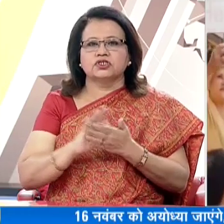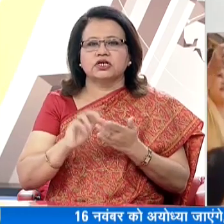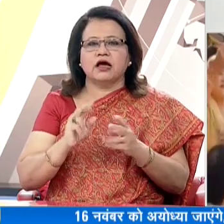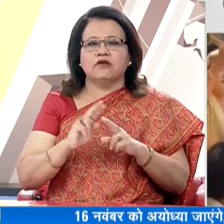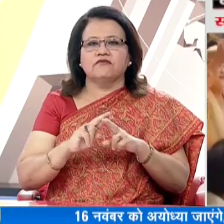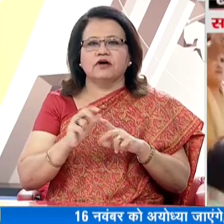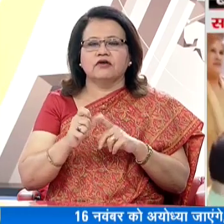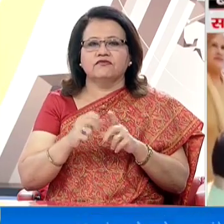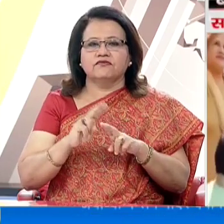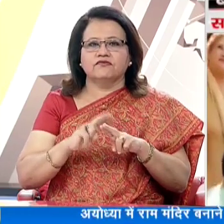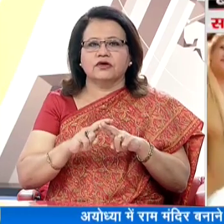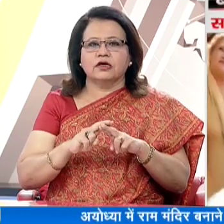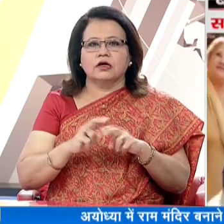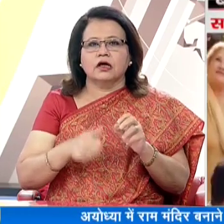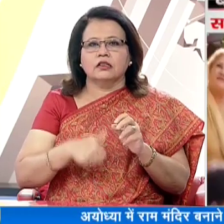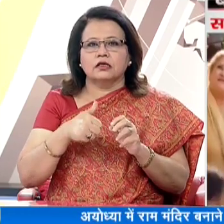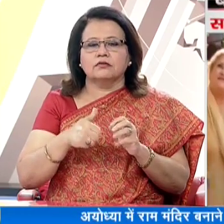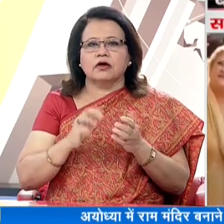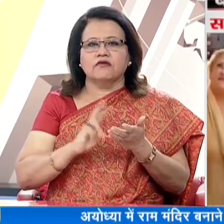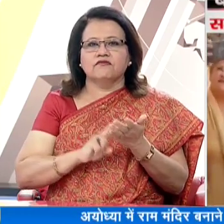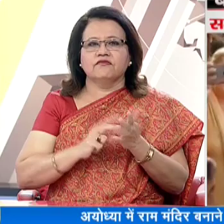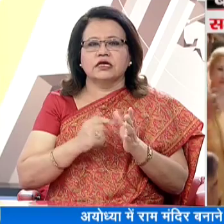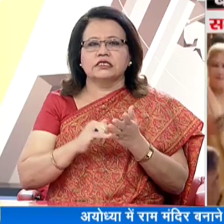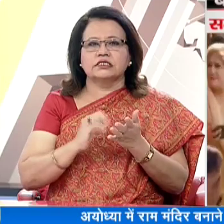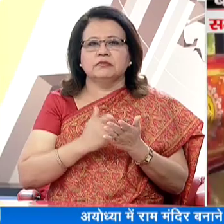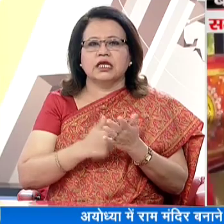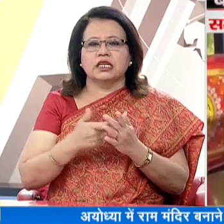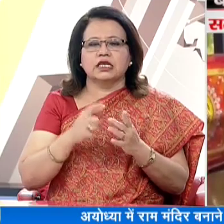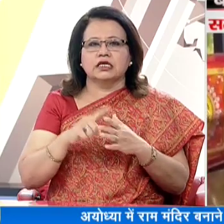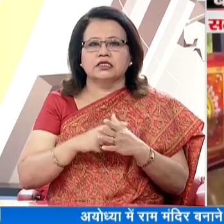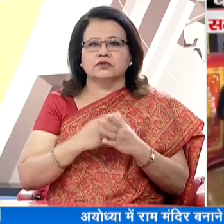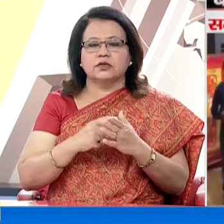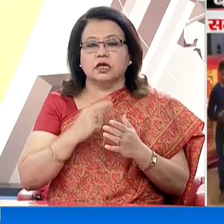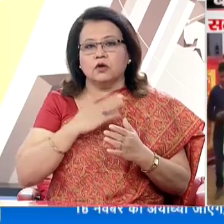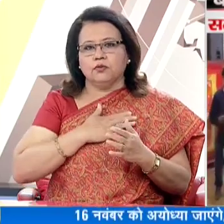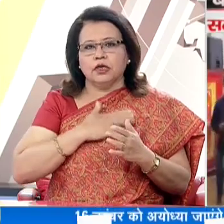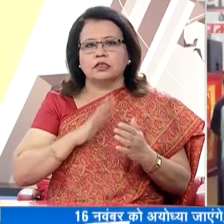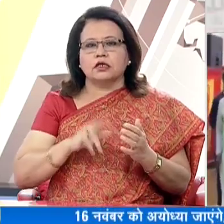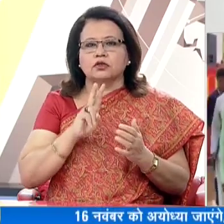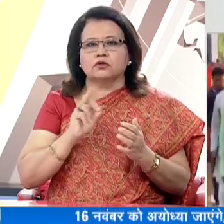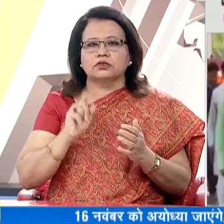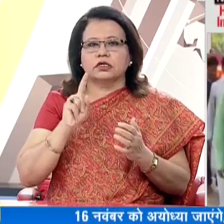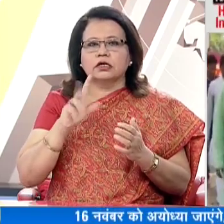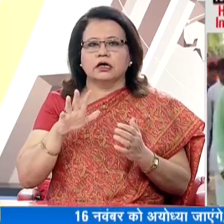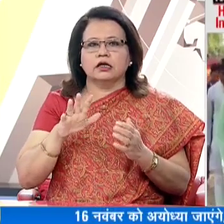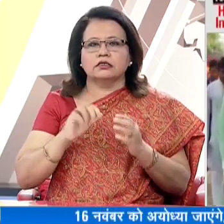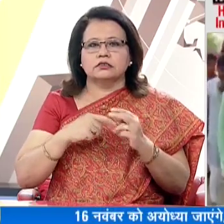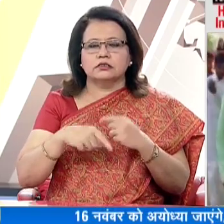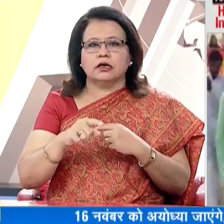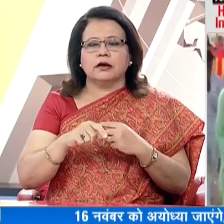शिया वक्फ बोर्ड के अध्यक्ष वसीम रिजवी ने कहा था कि उम्मीद है कि 2018 से मंदिर निर्माण